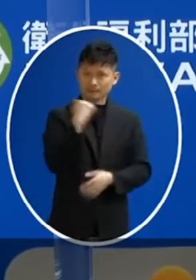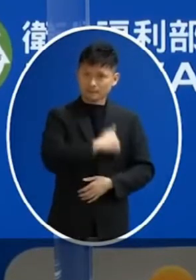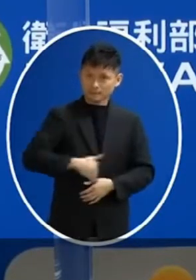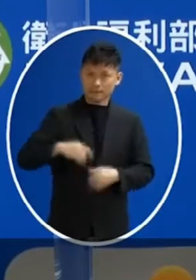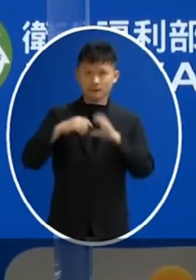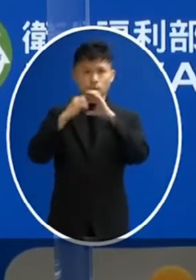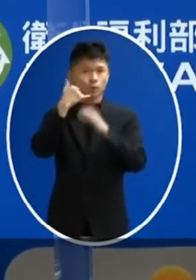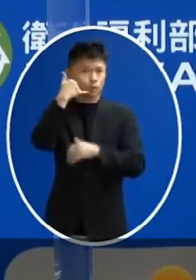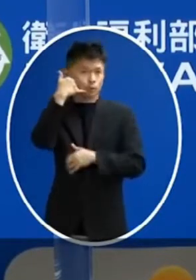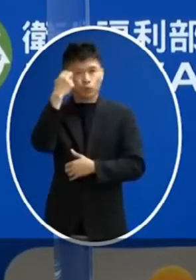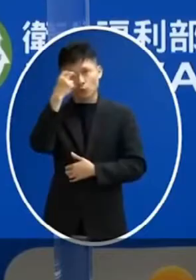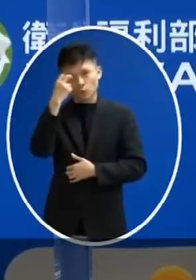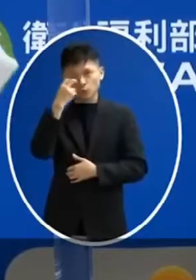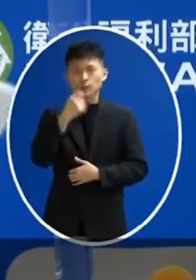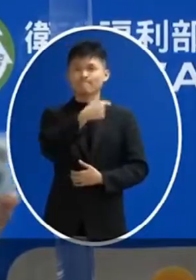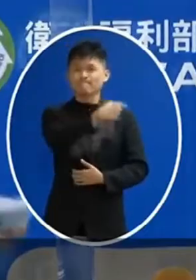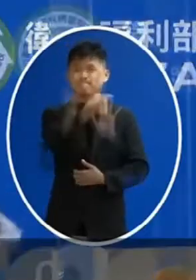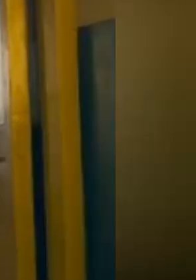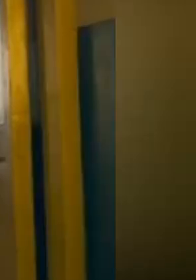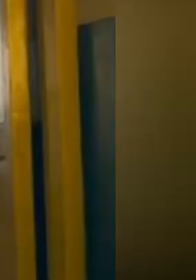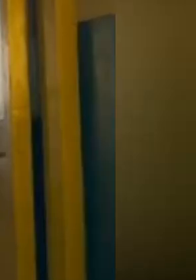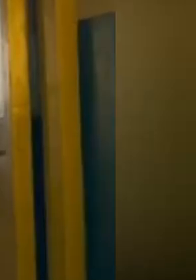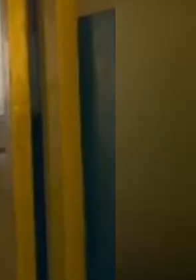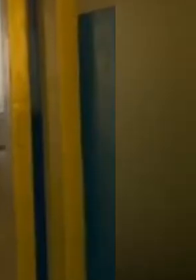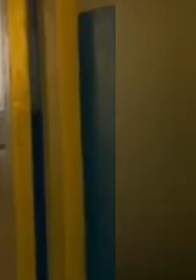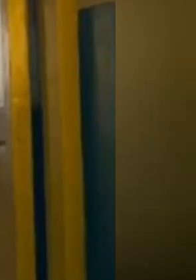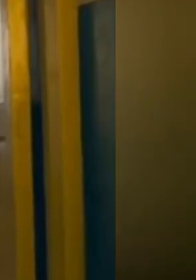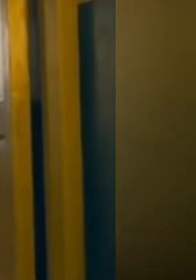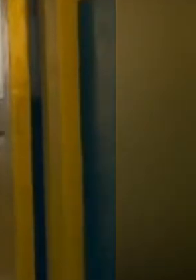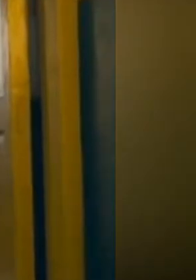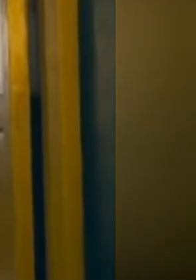核酸的检验哈，全部都阴性。